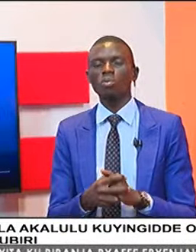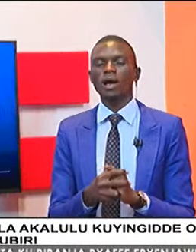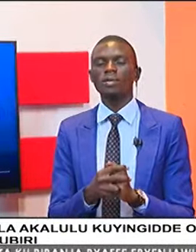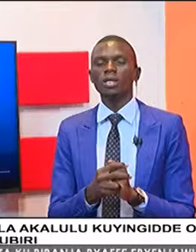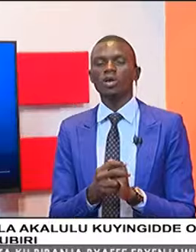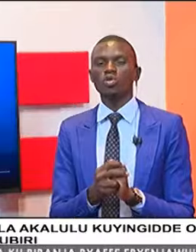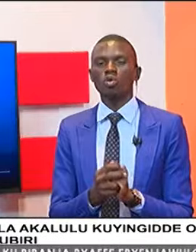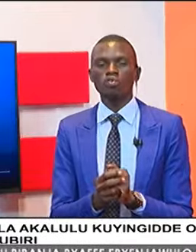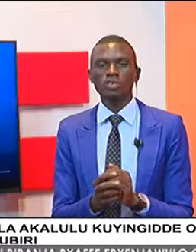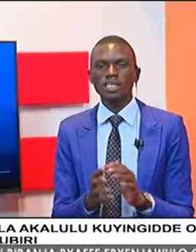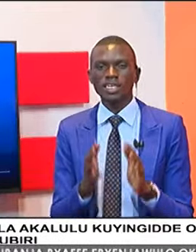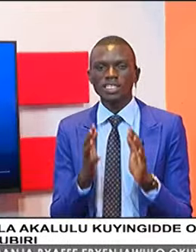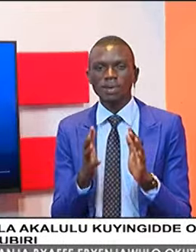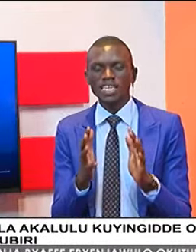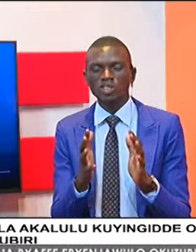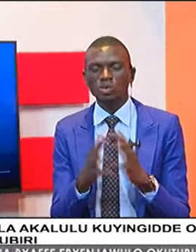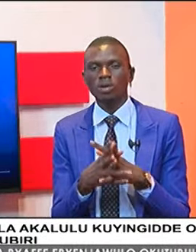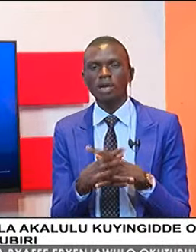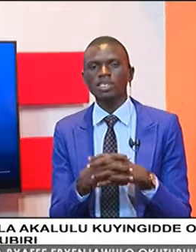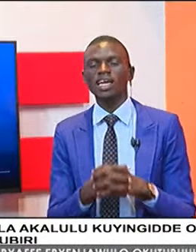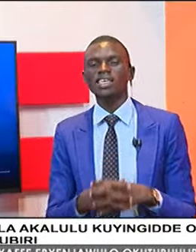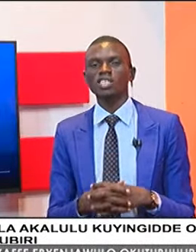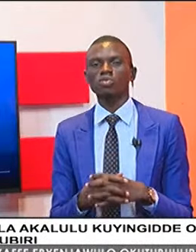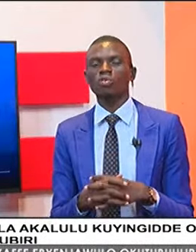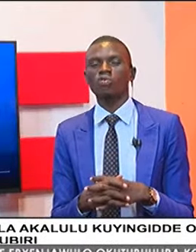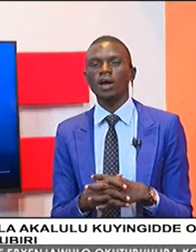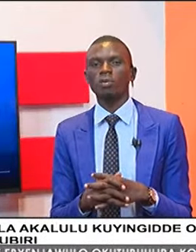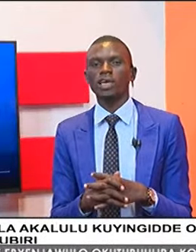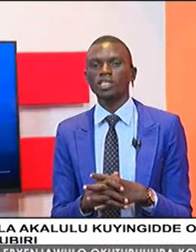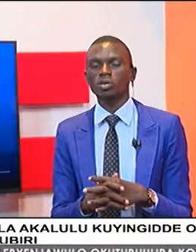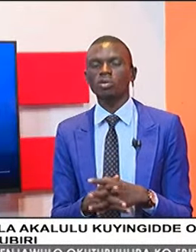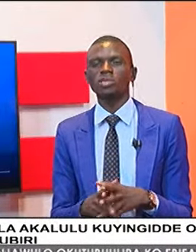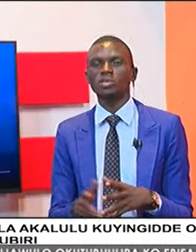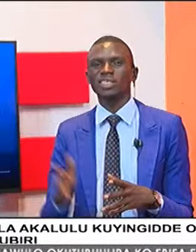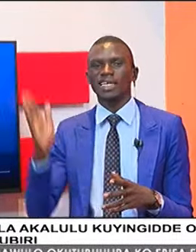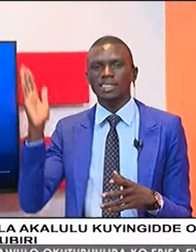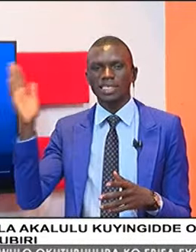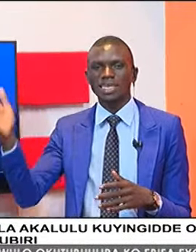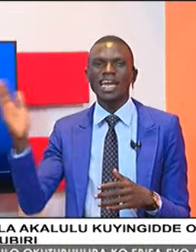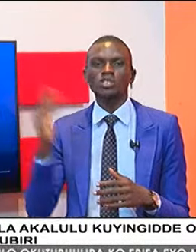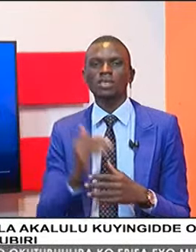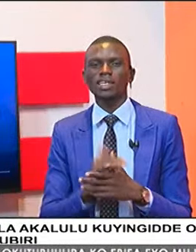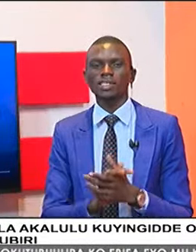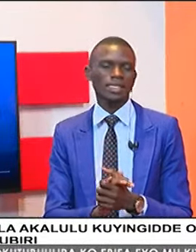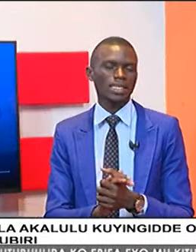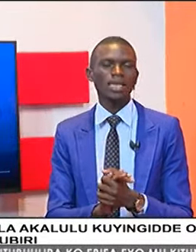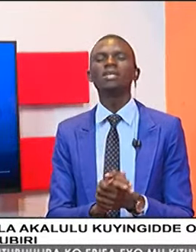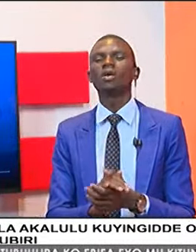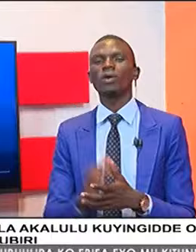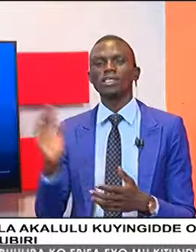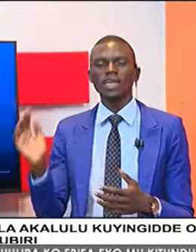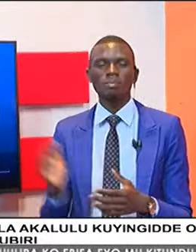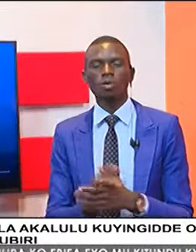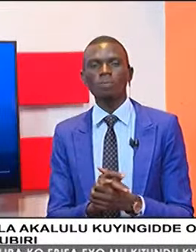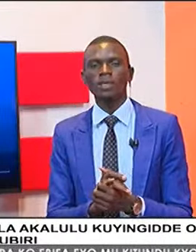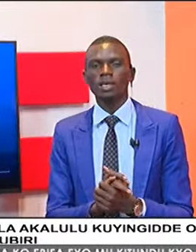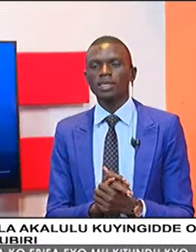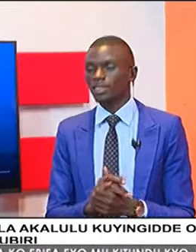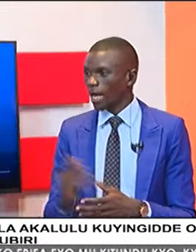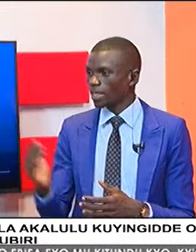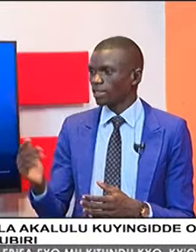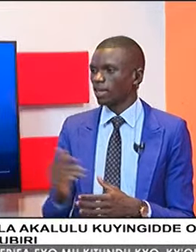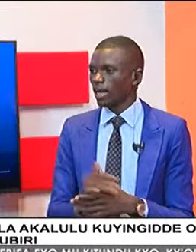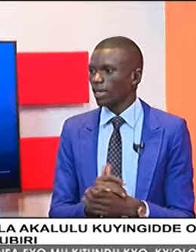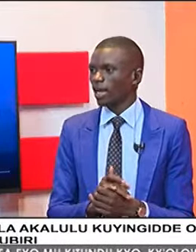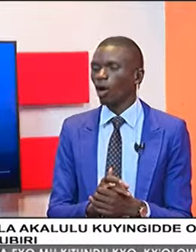okuwumbawumba n'okufundikira ekibala ekyo nga bwe kirangiriddwa okuva ku Electoral Commission Tallying Center National Tallying Center wane Kyambogo